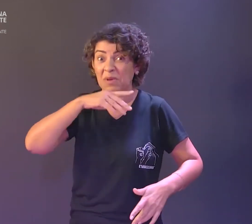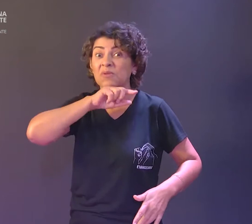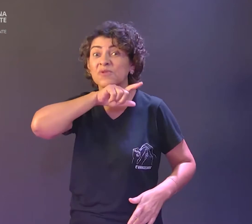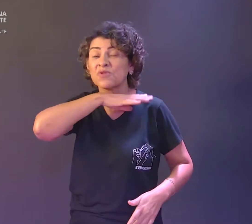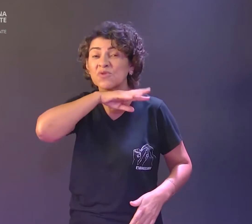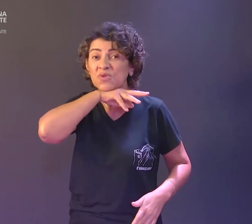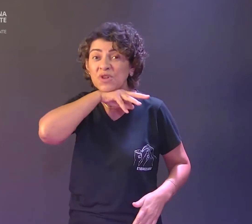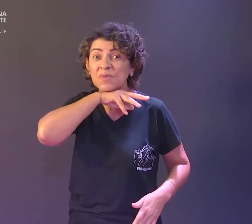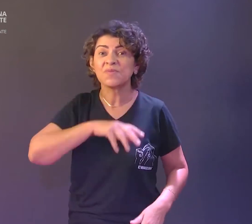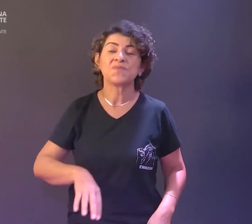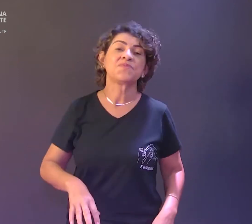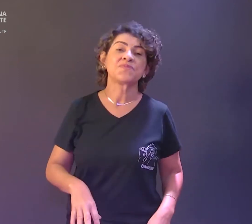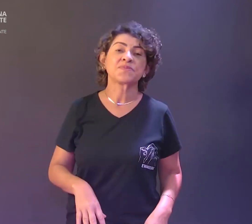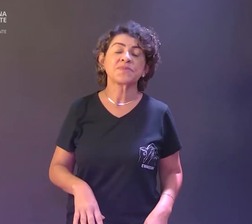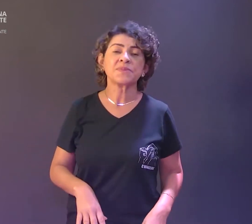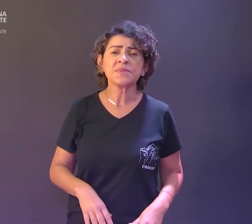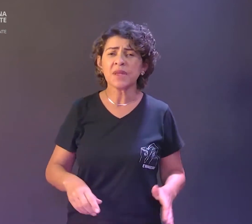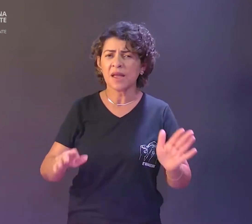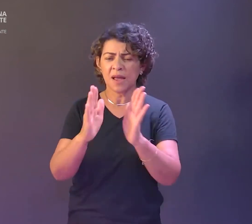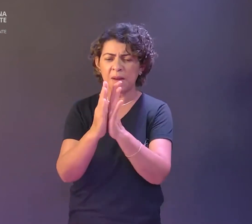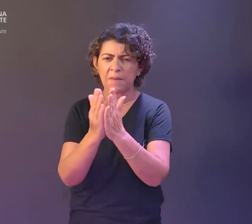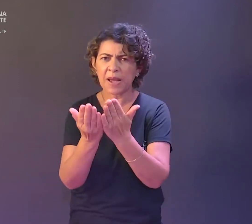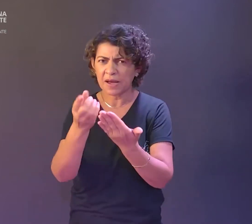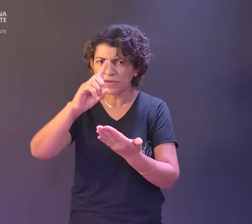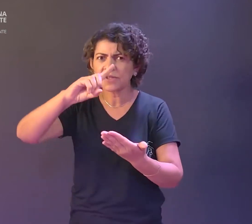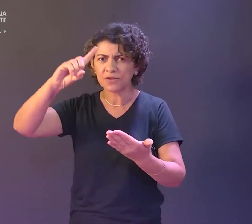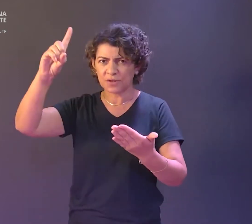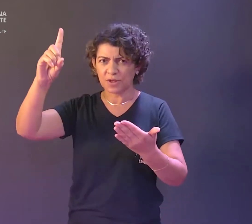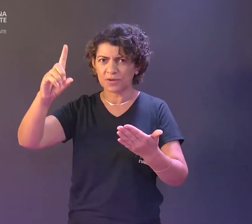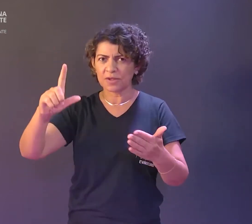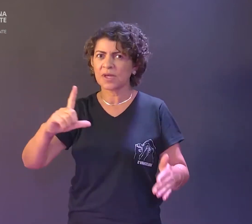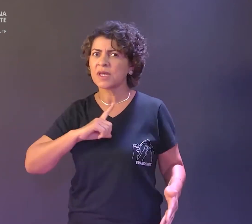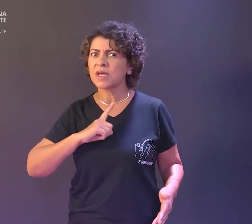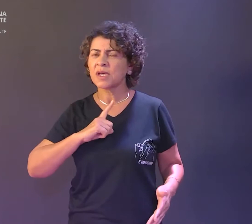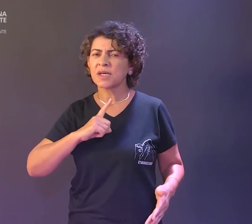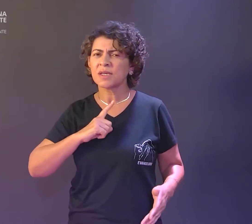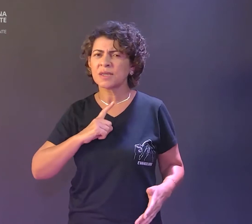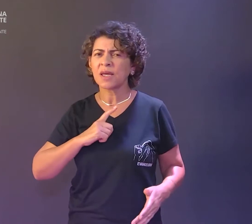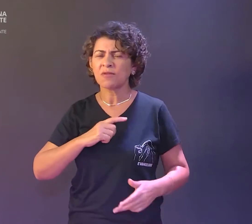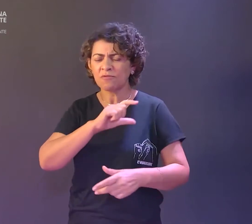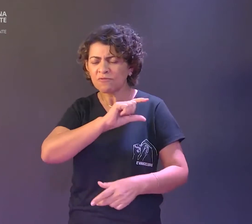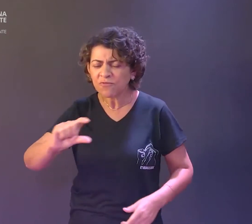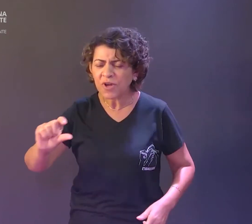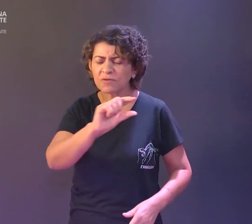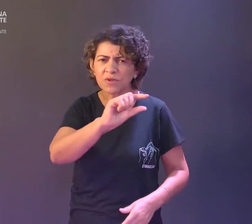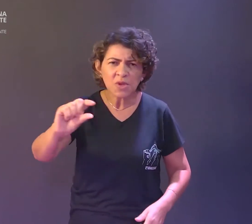Na Bíblia, há diversas passagens que Jesus nos mostra que o coração é